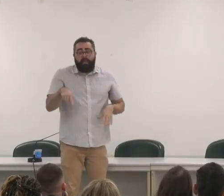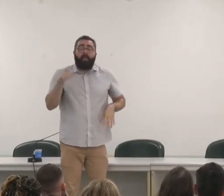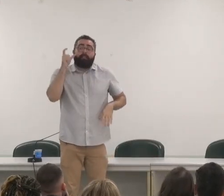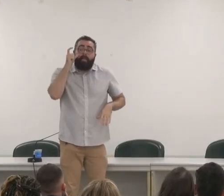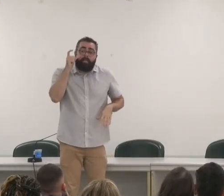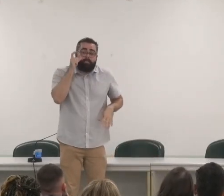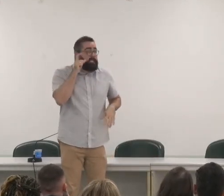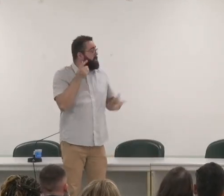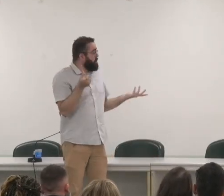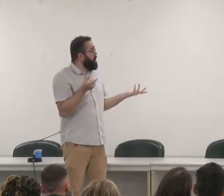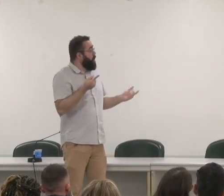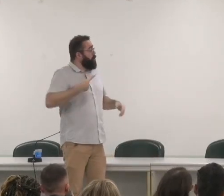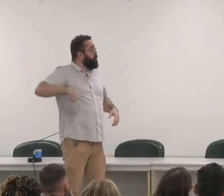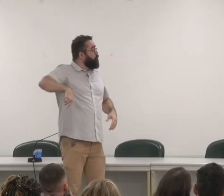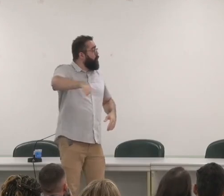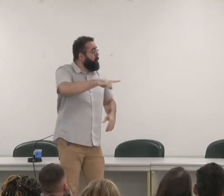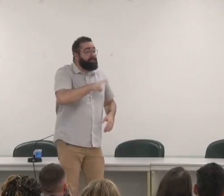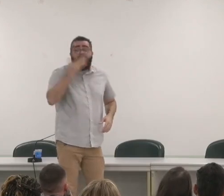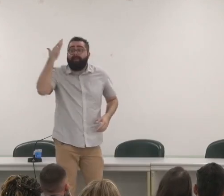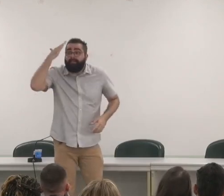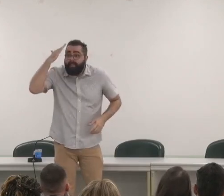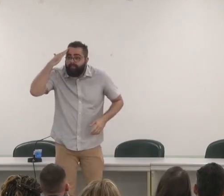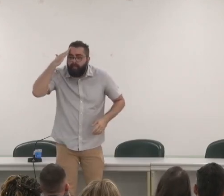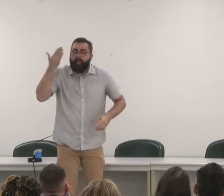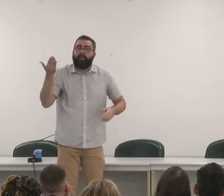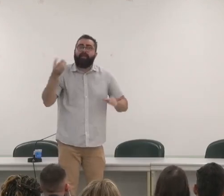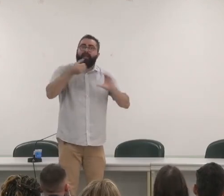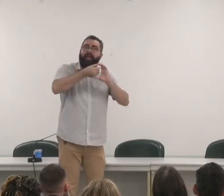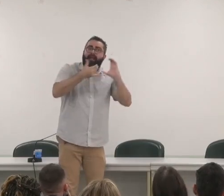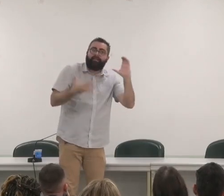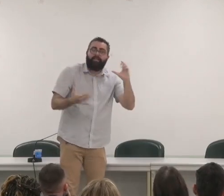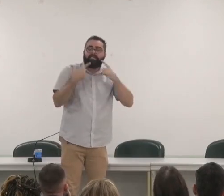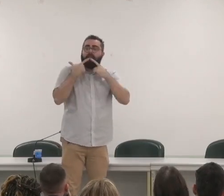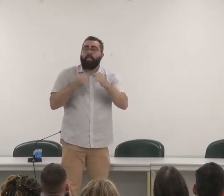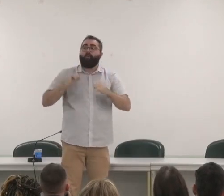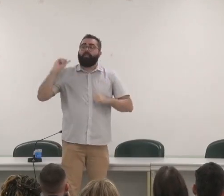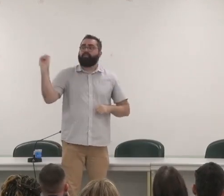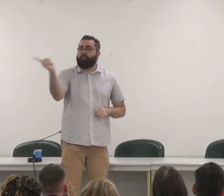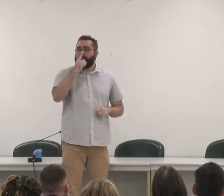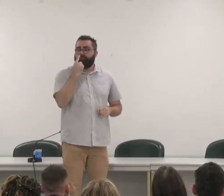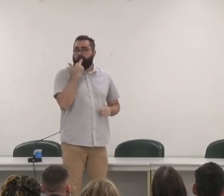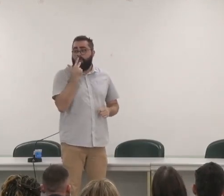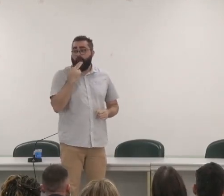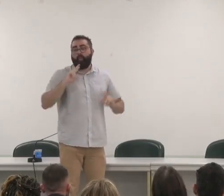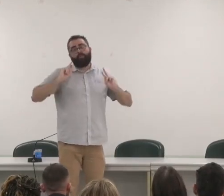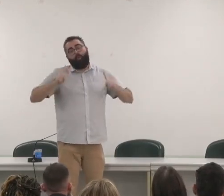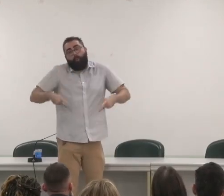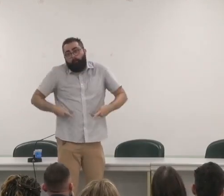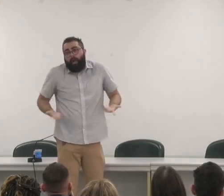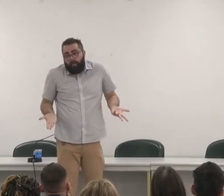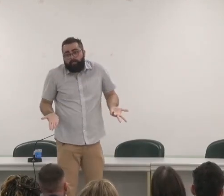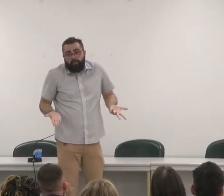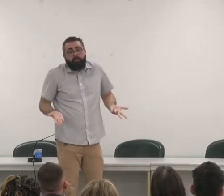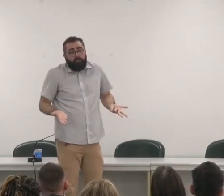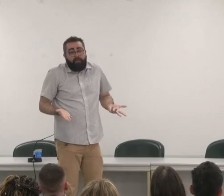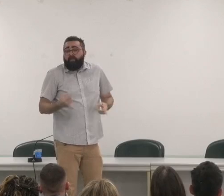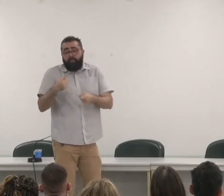sinais emergentes, elas são uma oportunidade excelente para que a gente consiga entender as propriedades linguísticas universais e como que